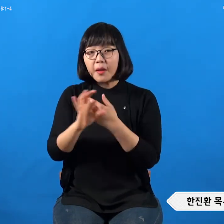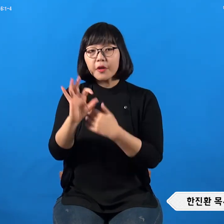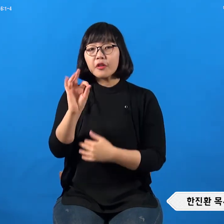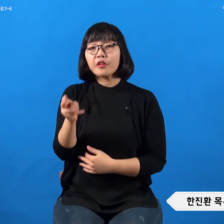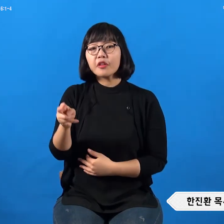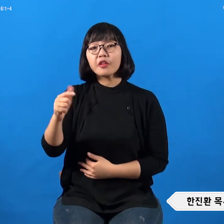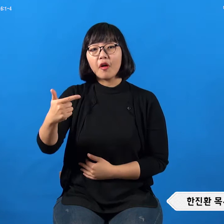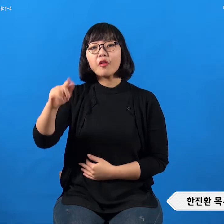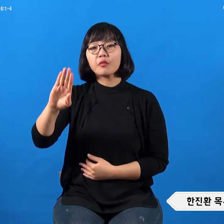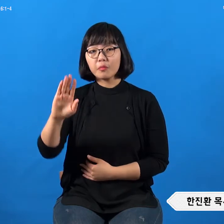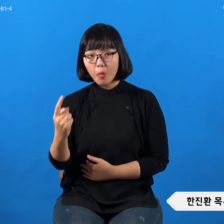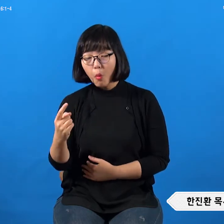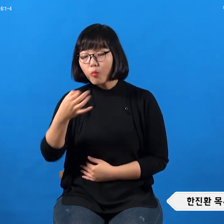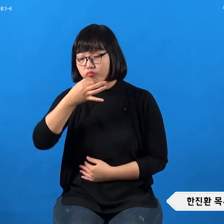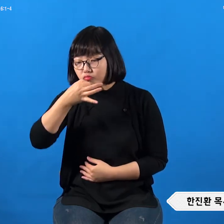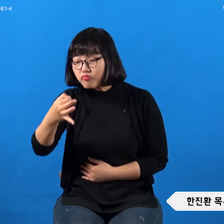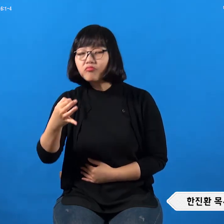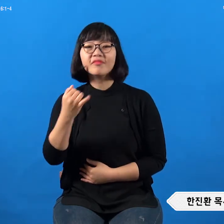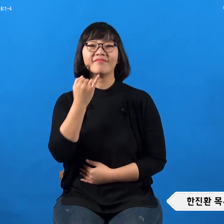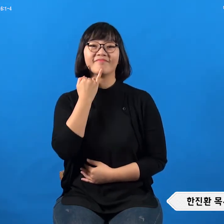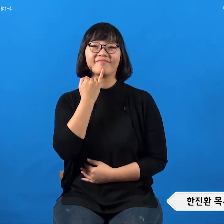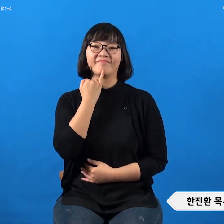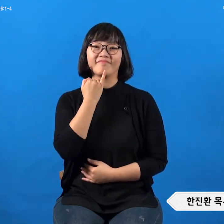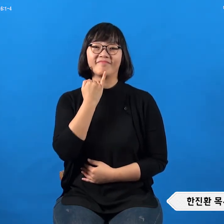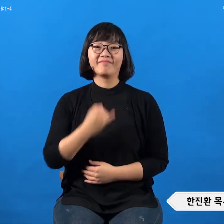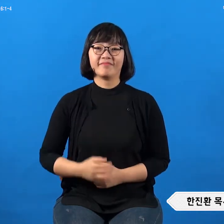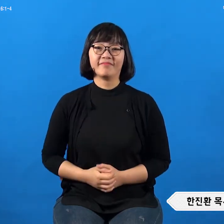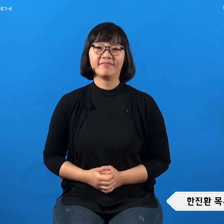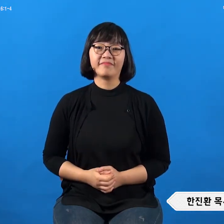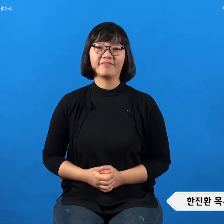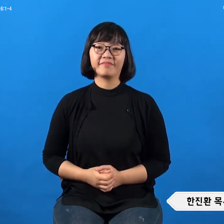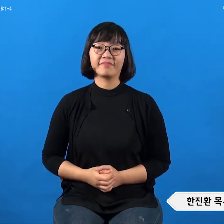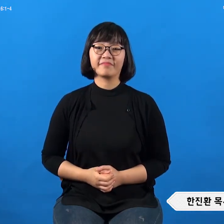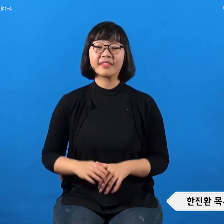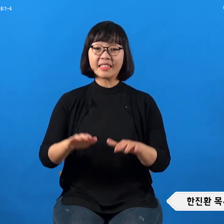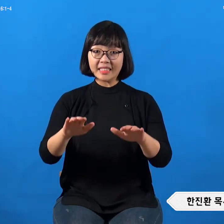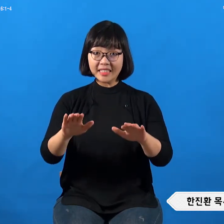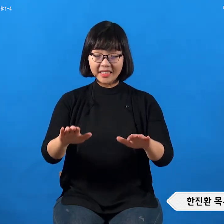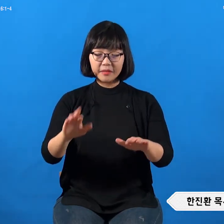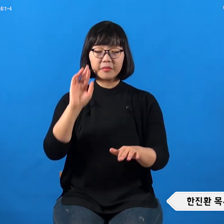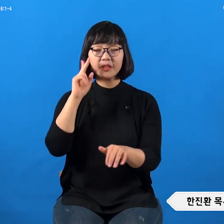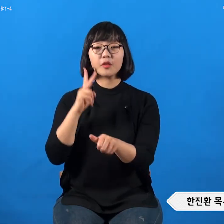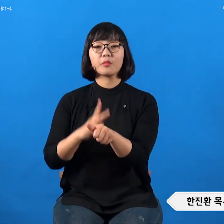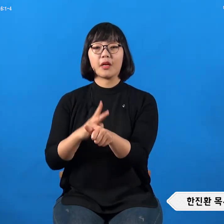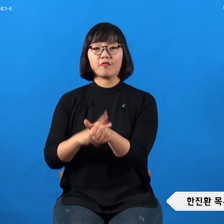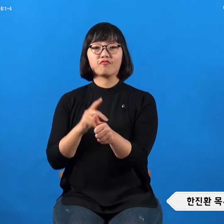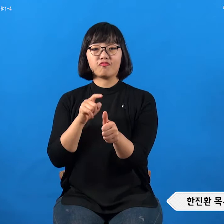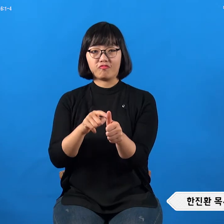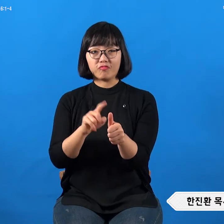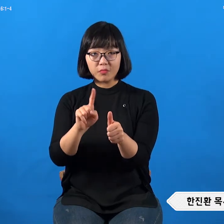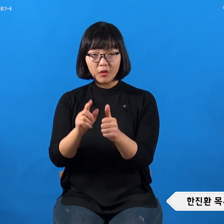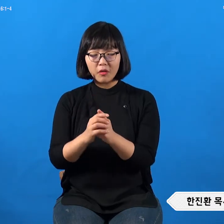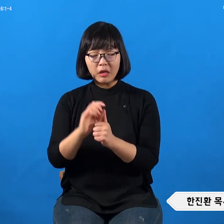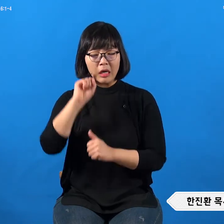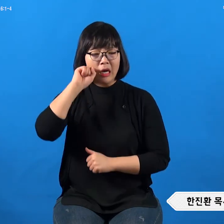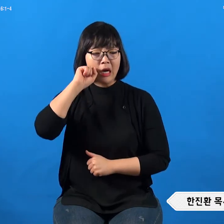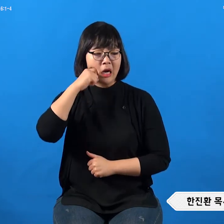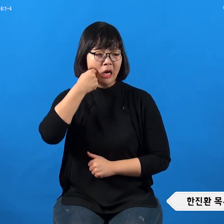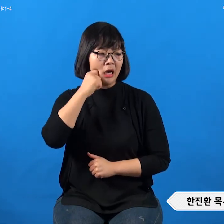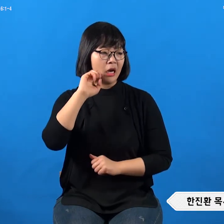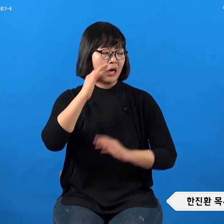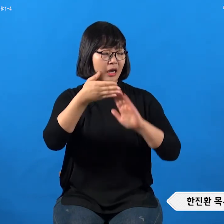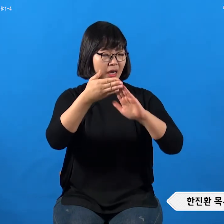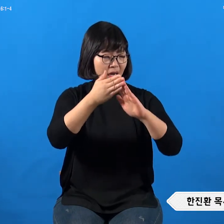연보의 성격을 가지고 있다, 그렇게 말할 수 있겠죠. 지금 사도 바울은 가난한